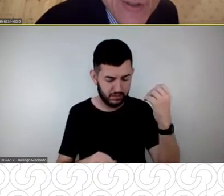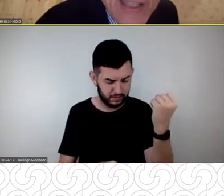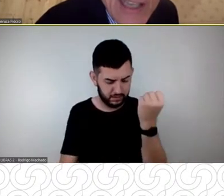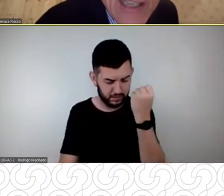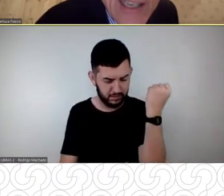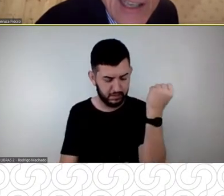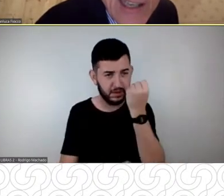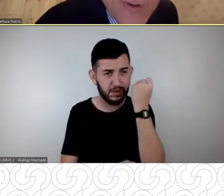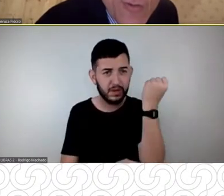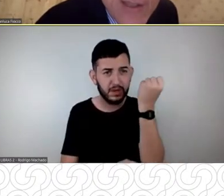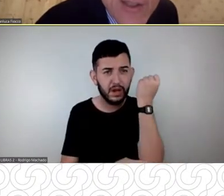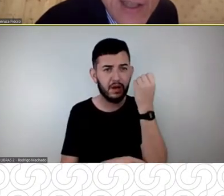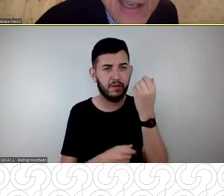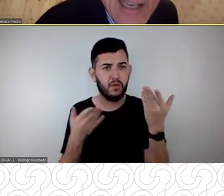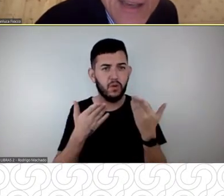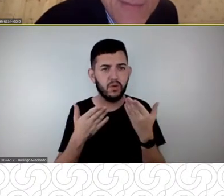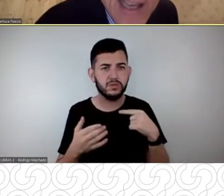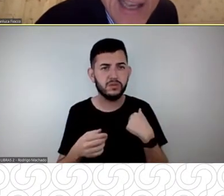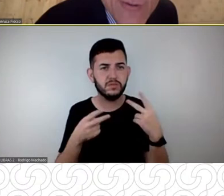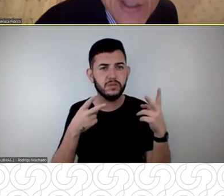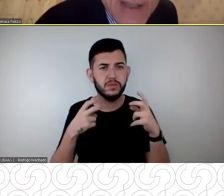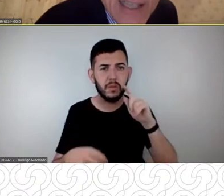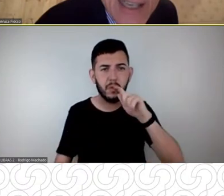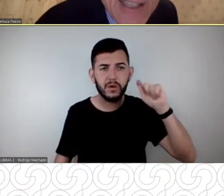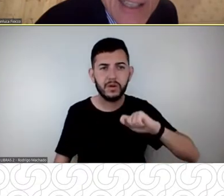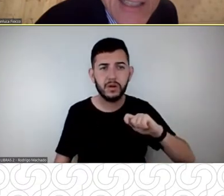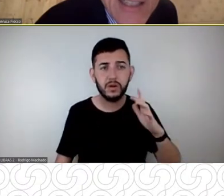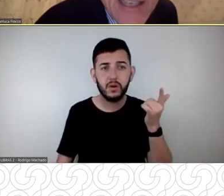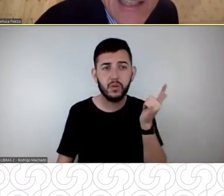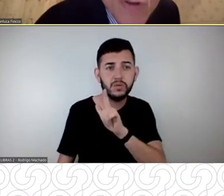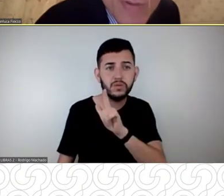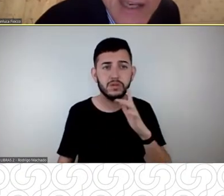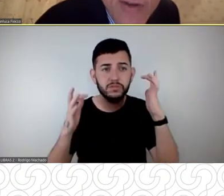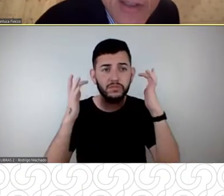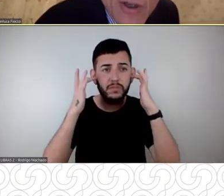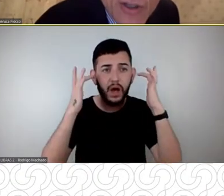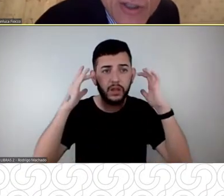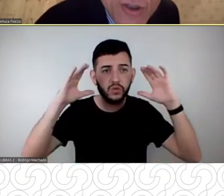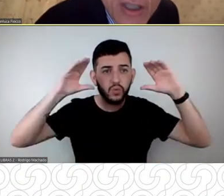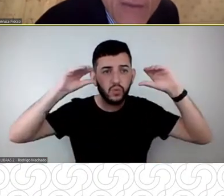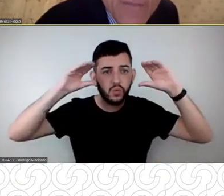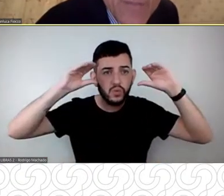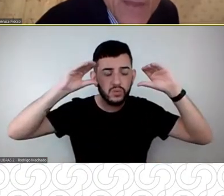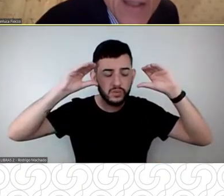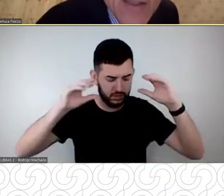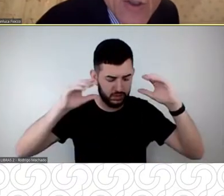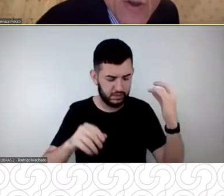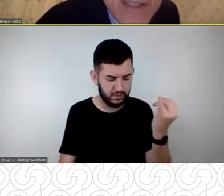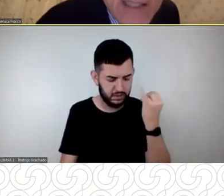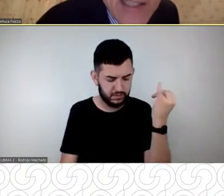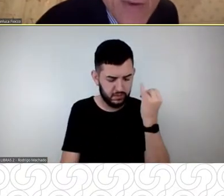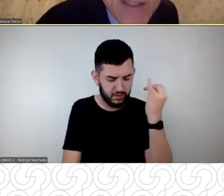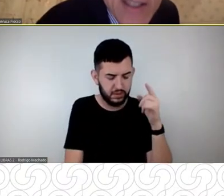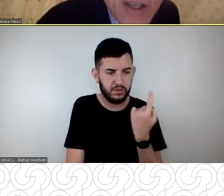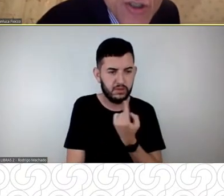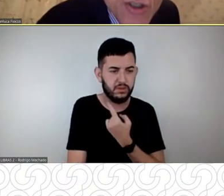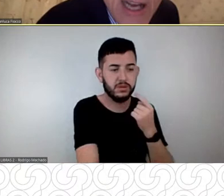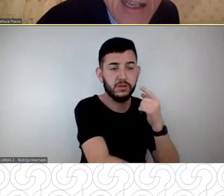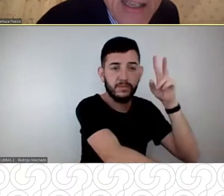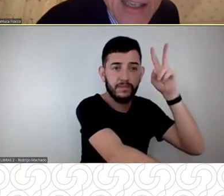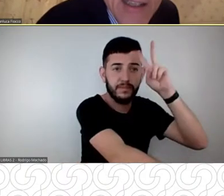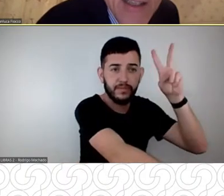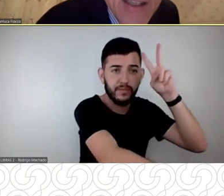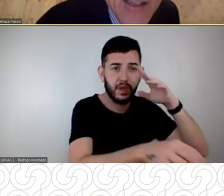ela amadureceu ao longo dos anos. É importante lembrar que a ocupação da Crimeia, a última grande crise,